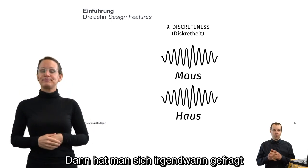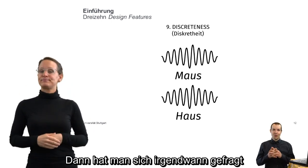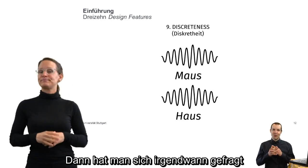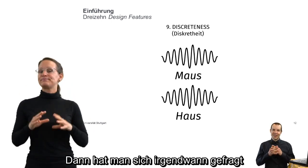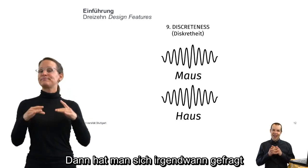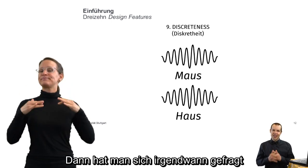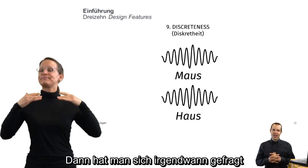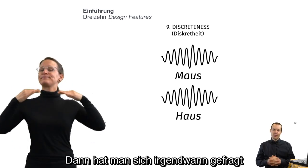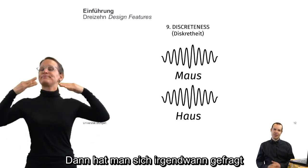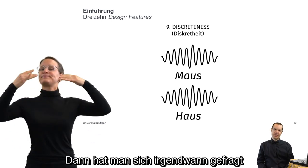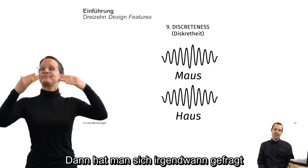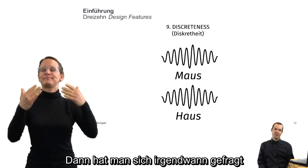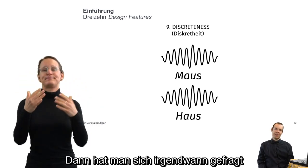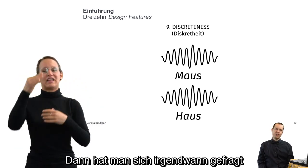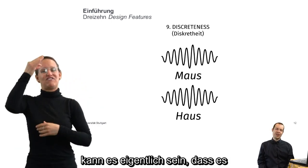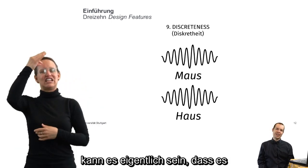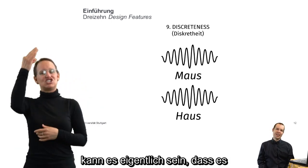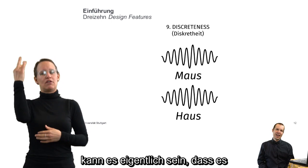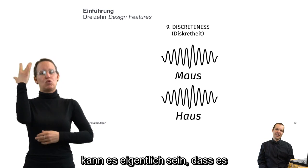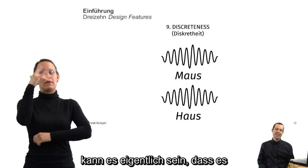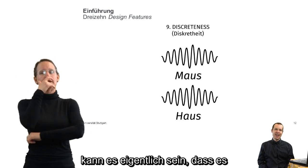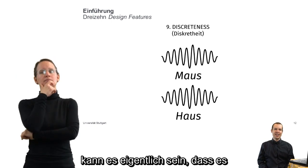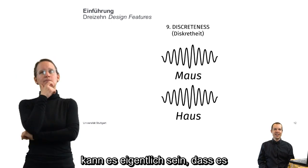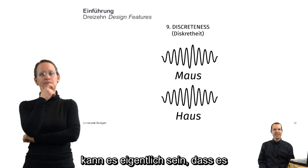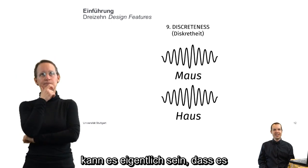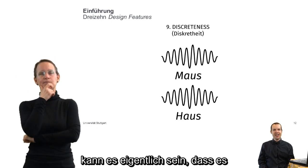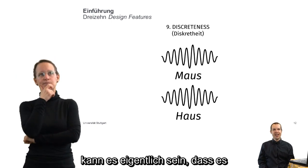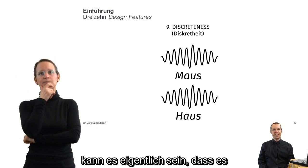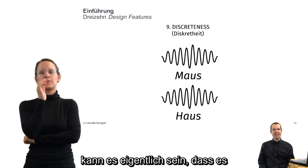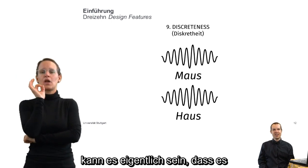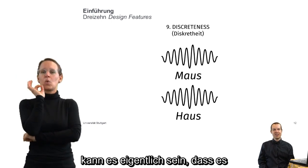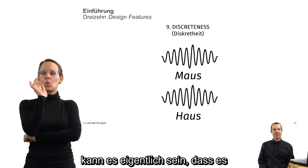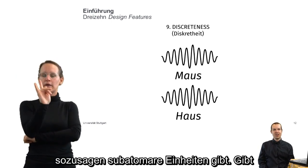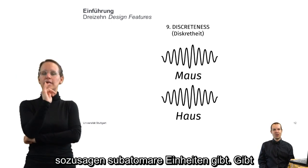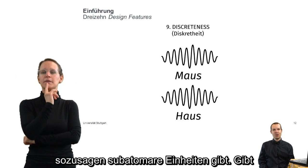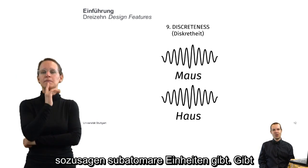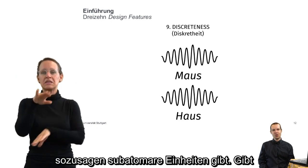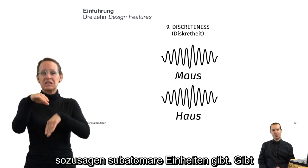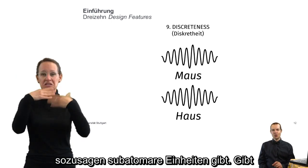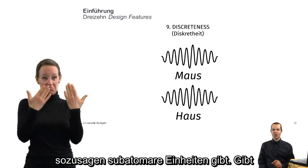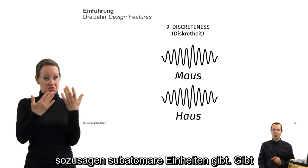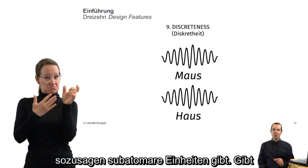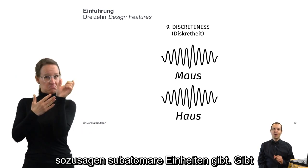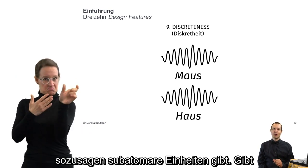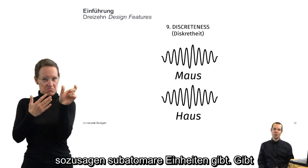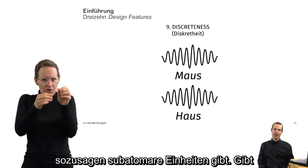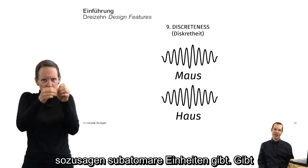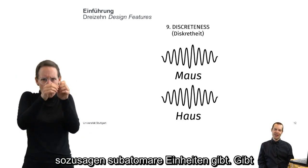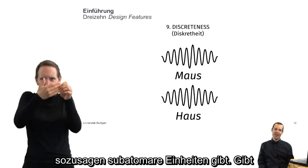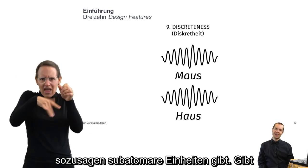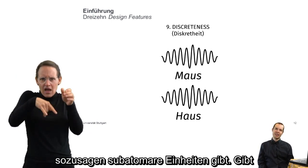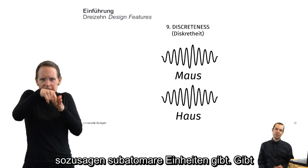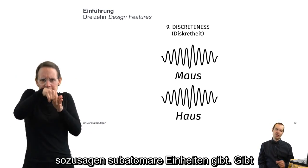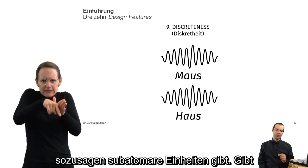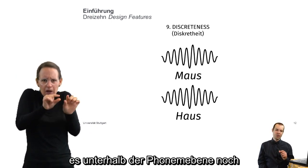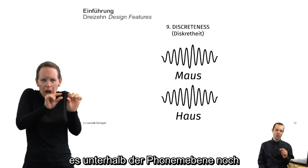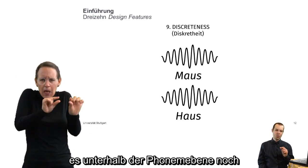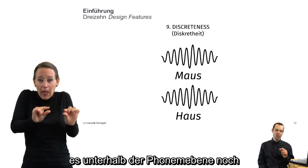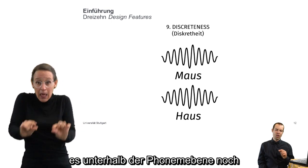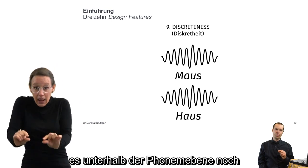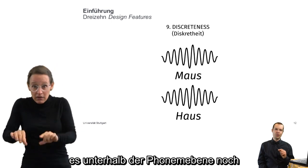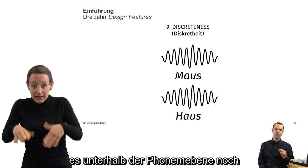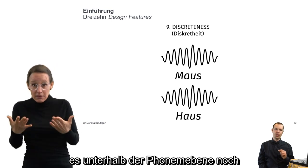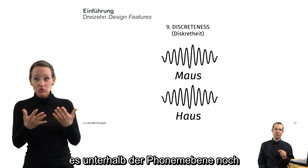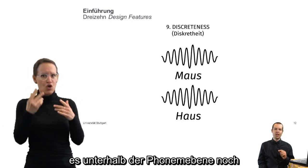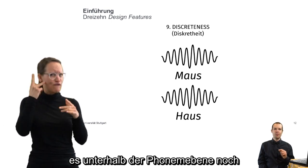So, und dann hat man sich irgendwann gefragt, kann es eigentlich sein, dass es sozusagen subatomare Einheiten gibt? Gibt es